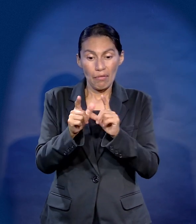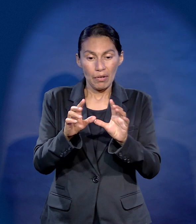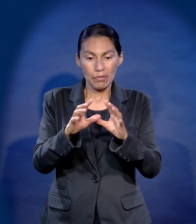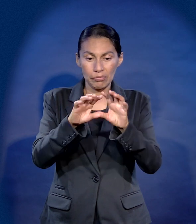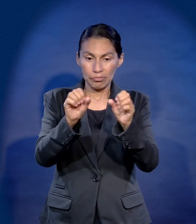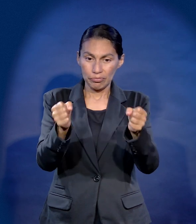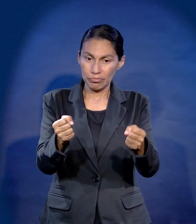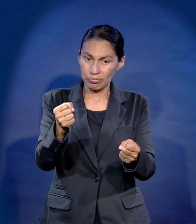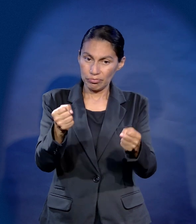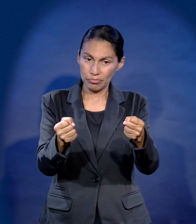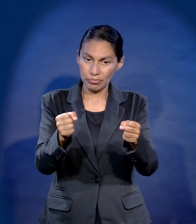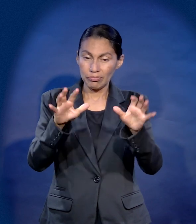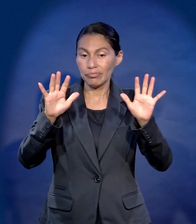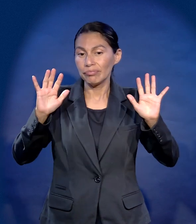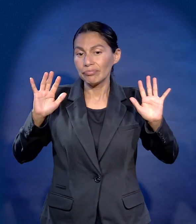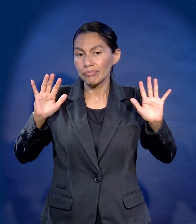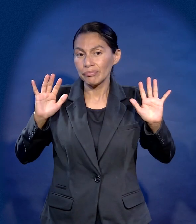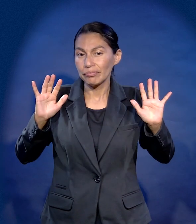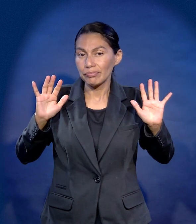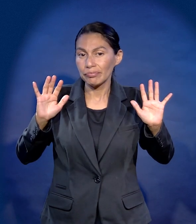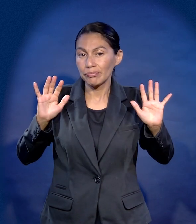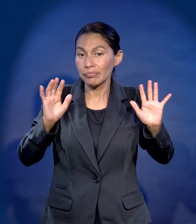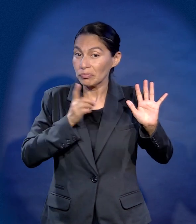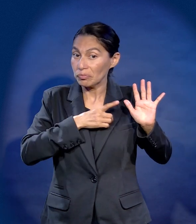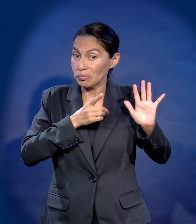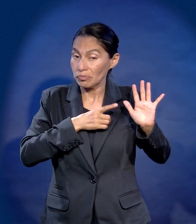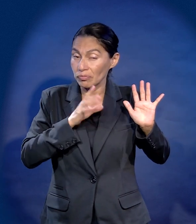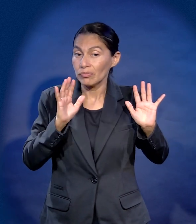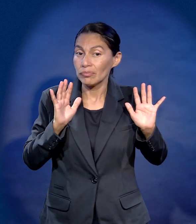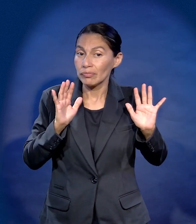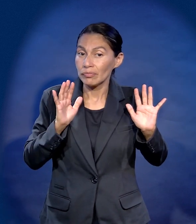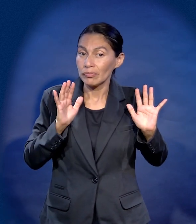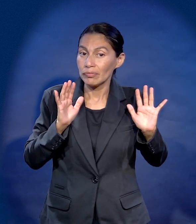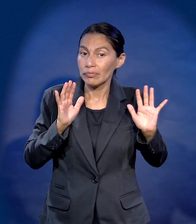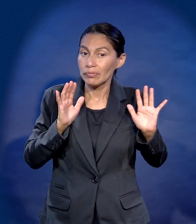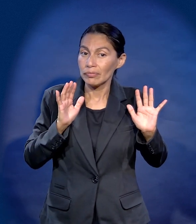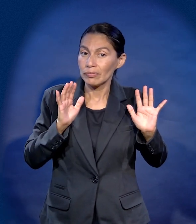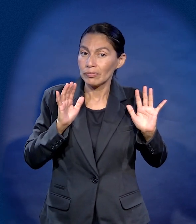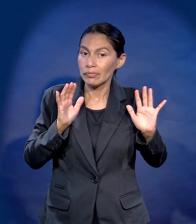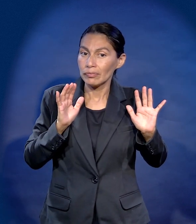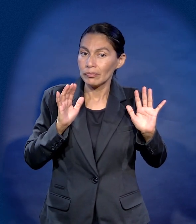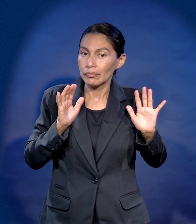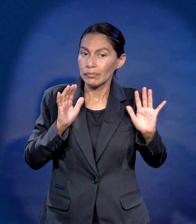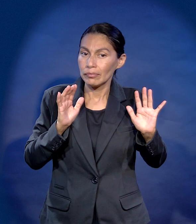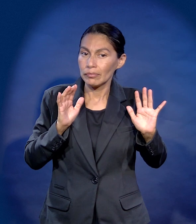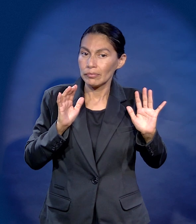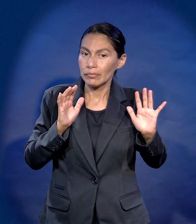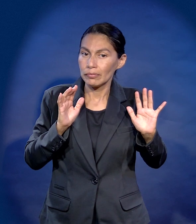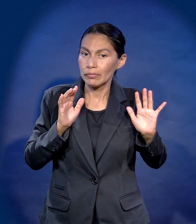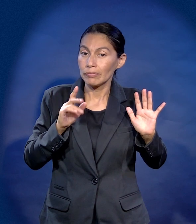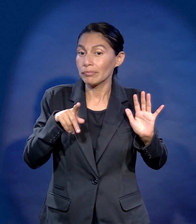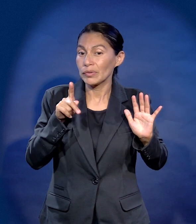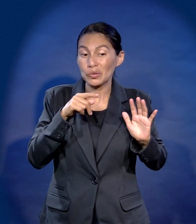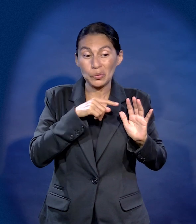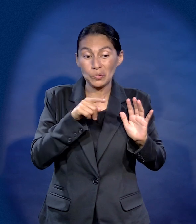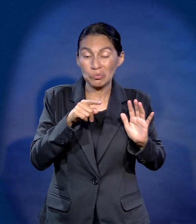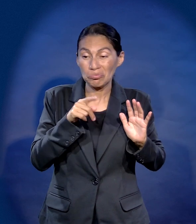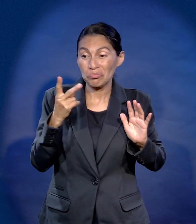implicaba que los pilotos sencillamente soltaran los mandos.